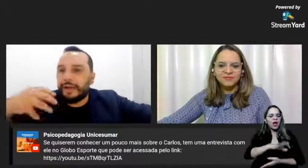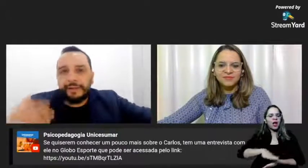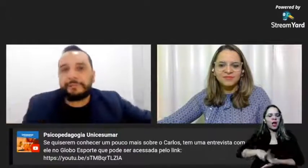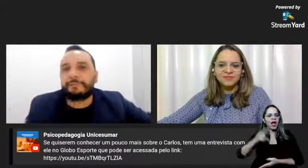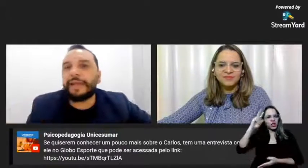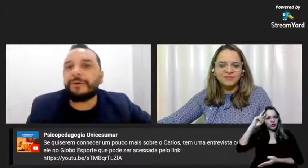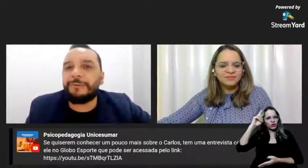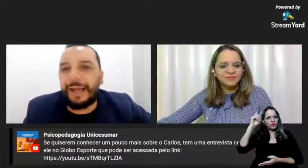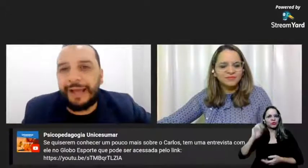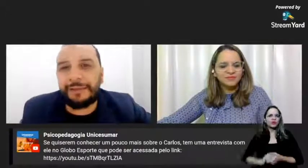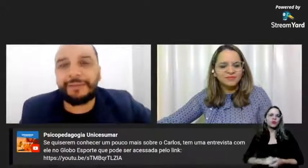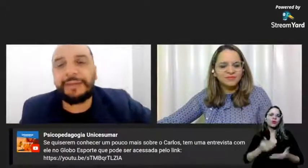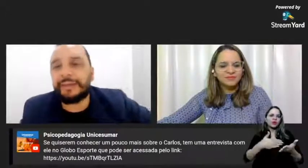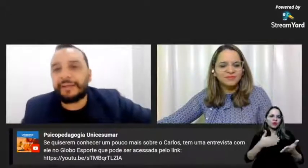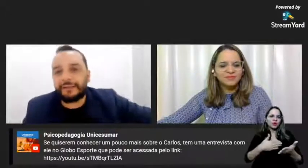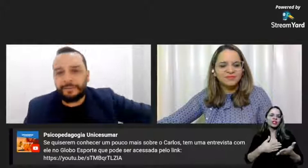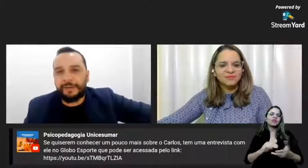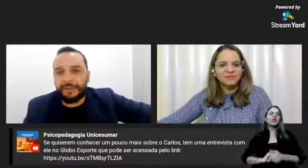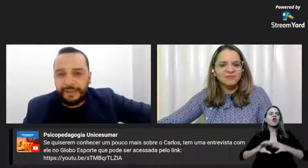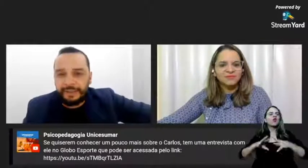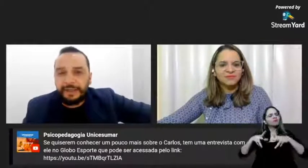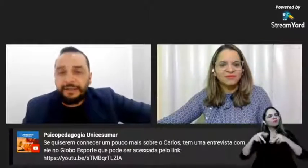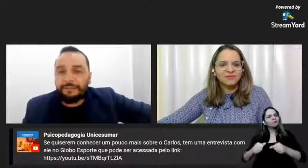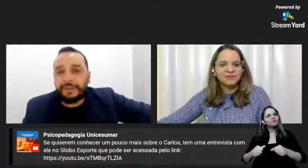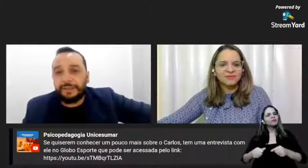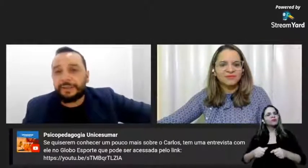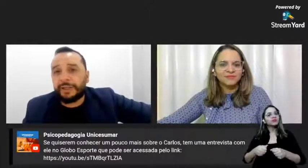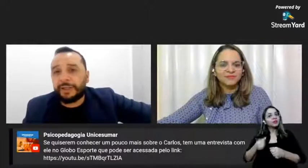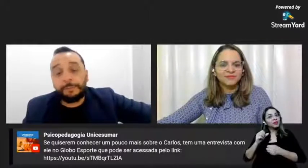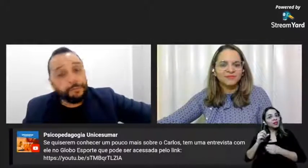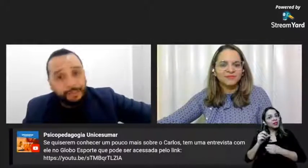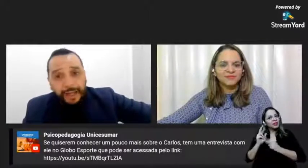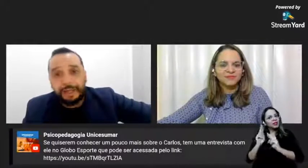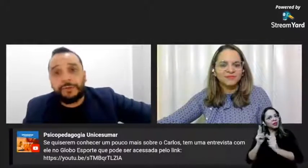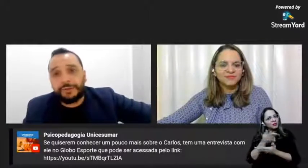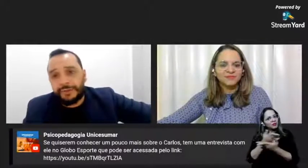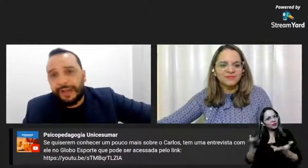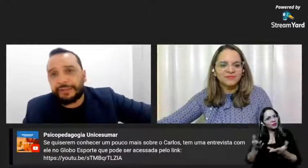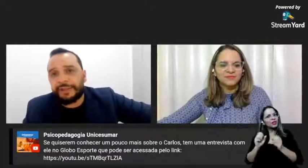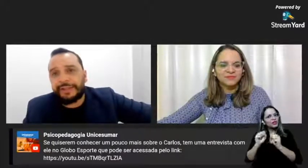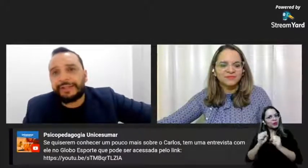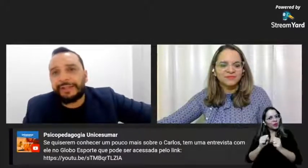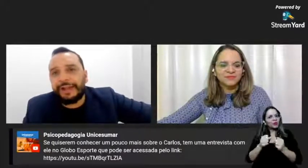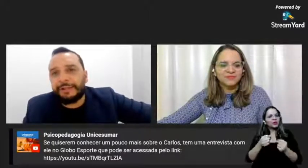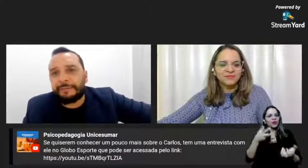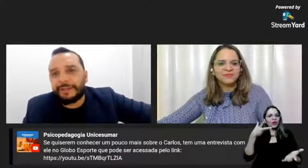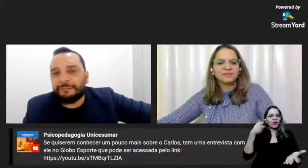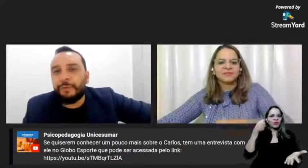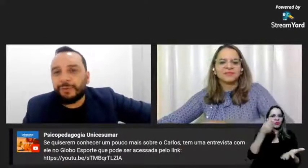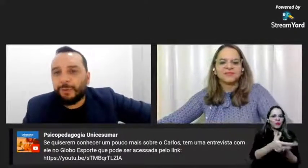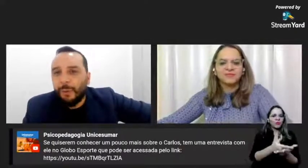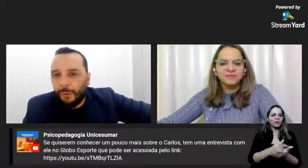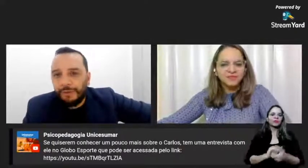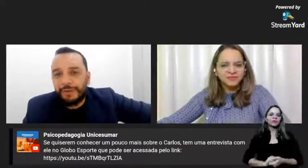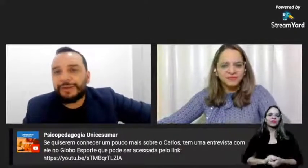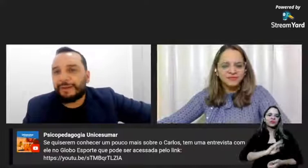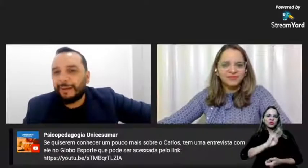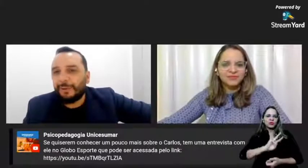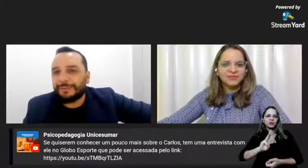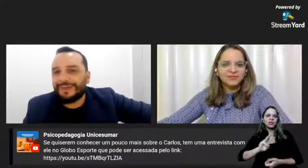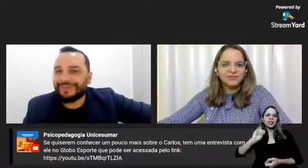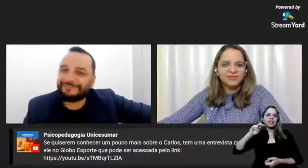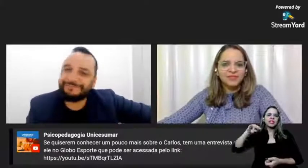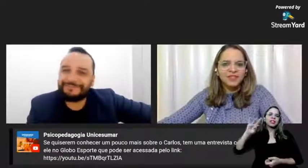livro está bem completo e espero que vocês possam adquirir. Está lá no nosso site, intralibras.com,